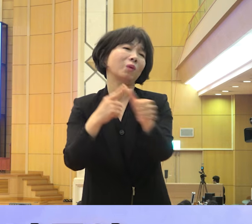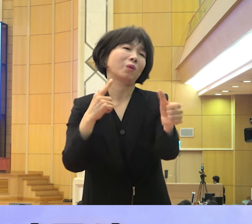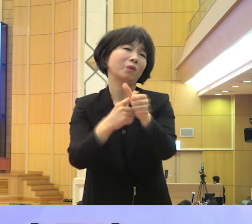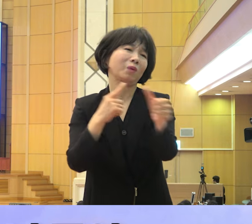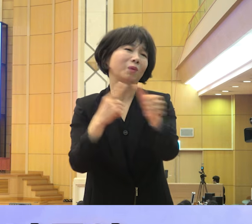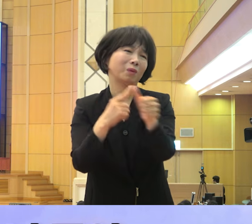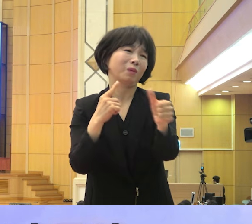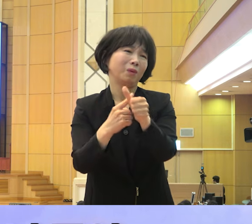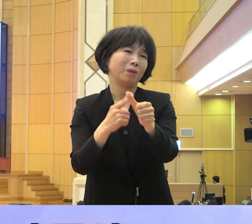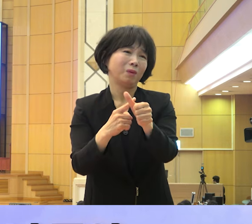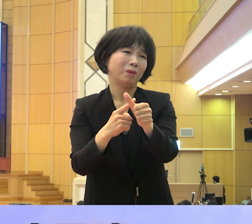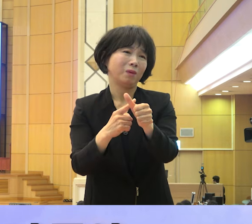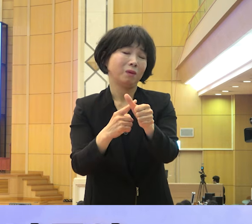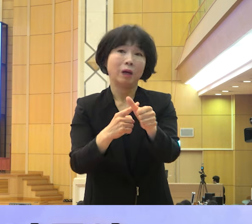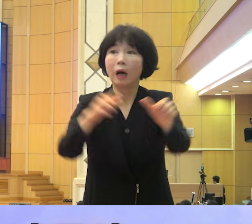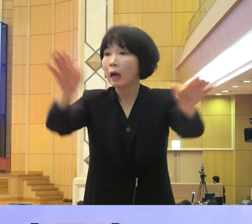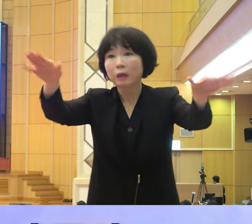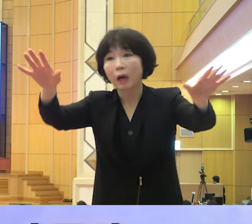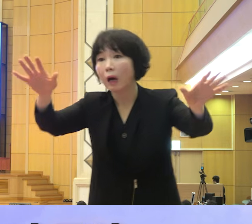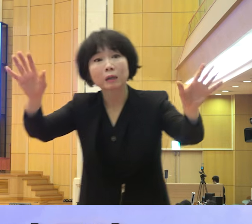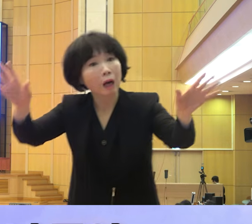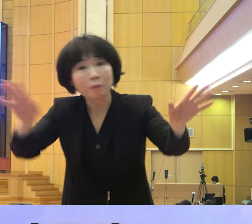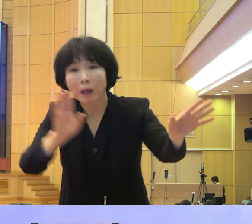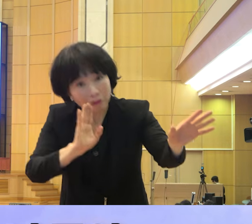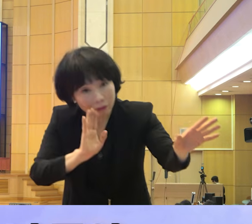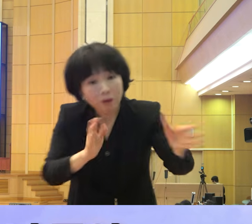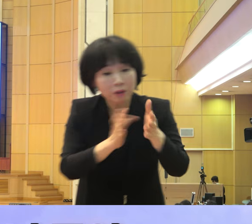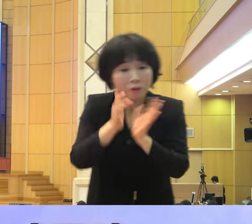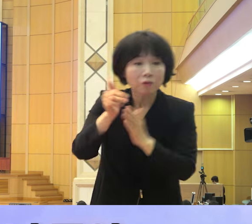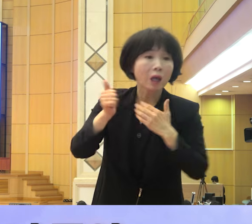자기를 하나님과 동등됨으로 삼으려 한다.